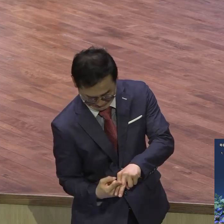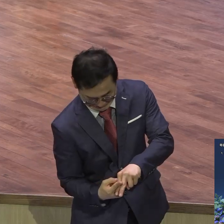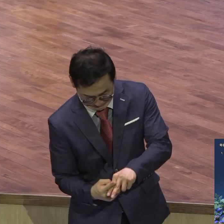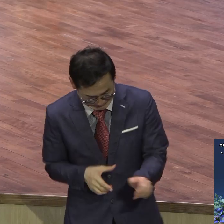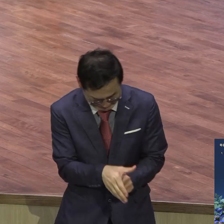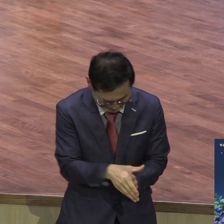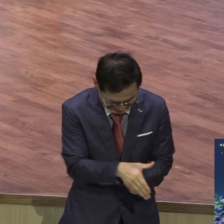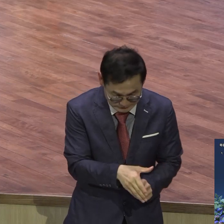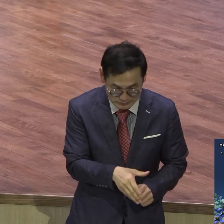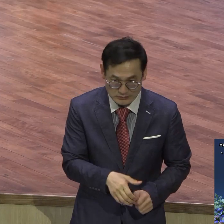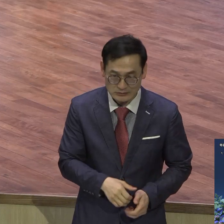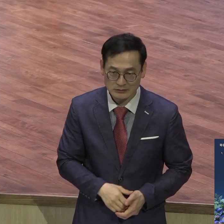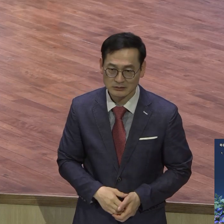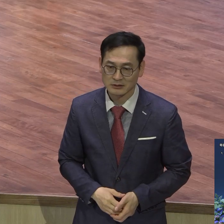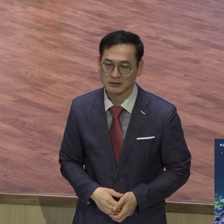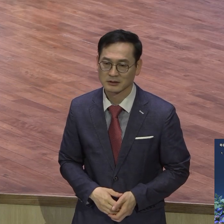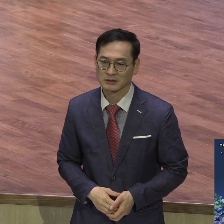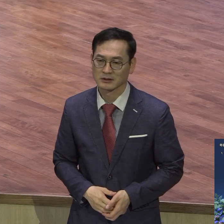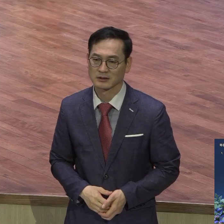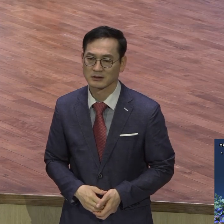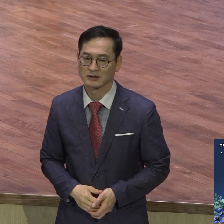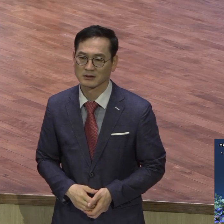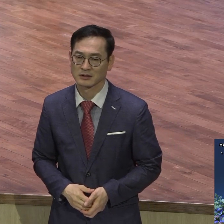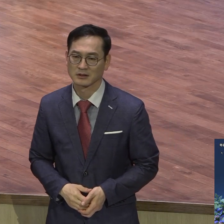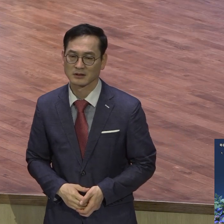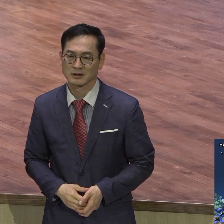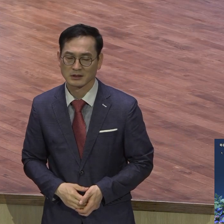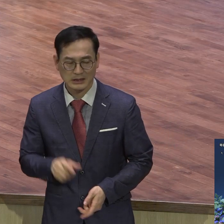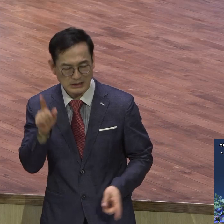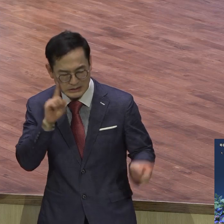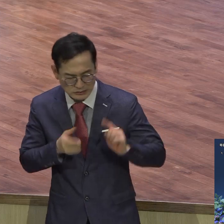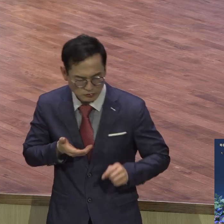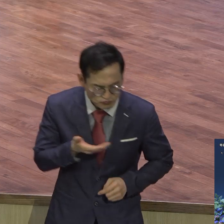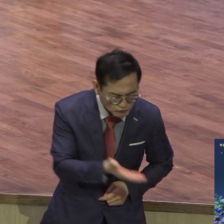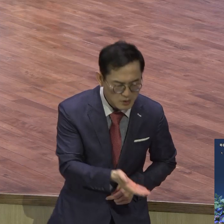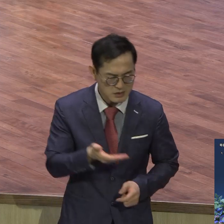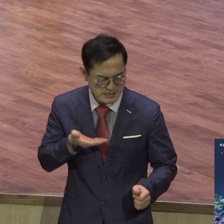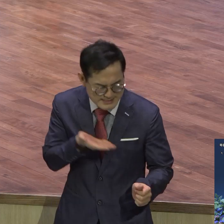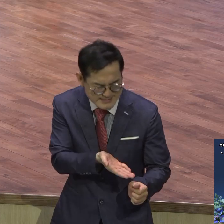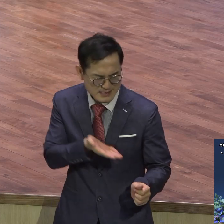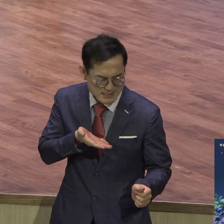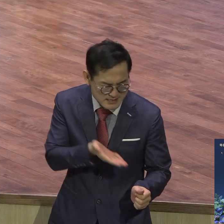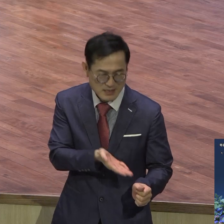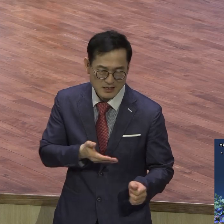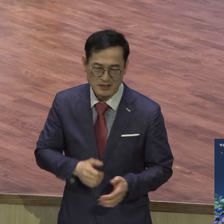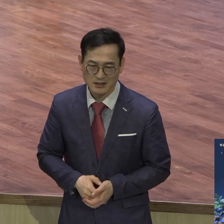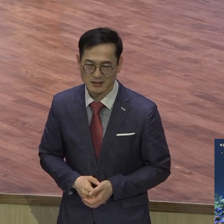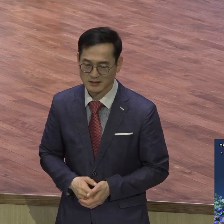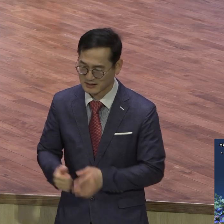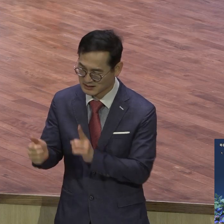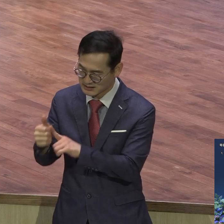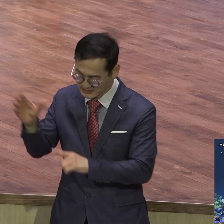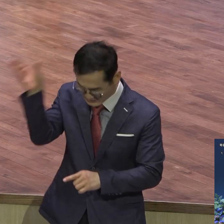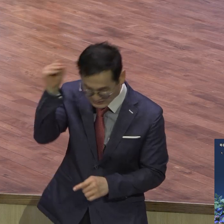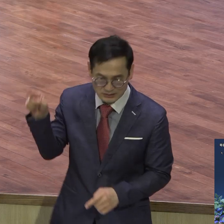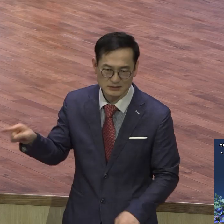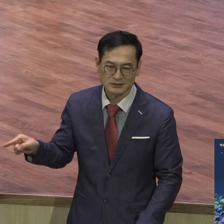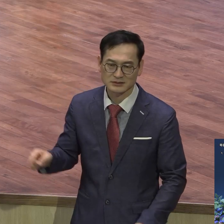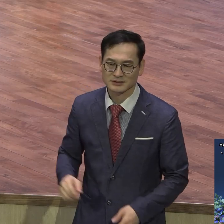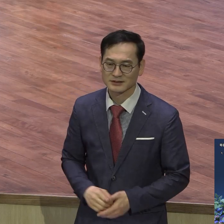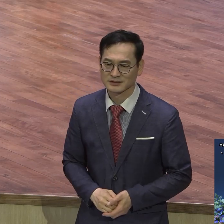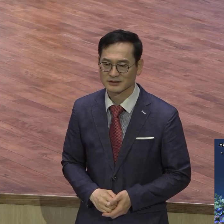가지고 몇 년이고 몇 십 년이고 계속해서 상처 주고 상처 받고 또 끄집어내고 또 끄집어냅니까 정신 바보 쪼다 달 쪼같이